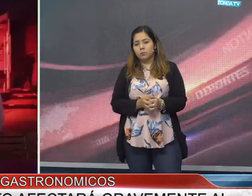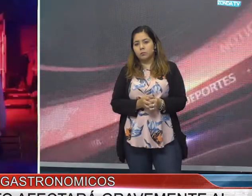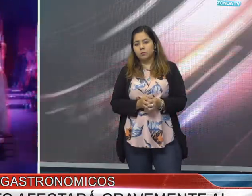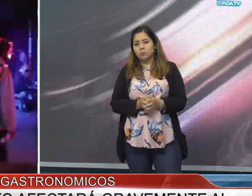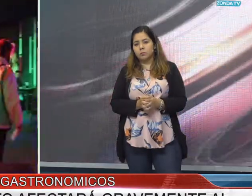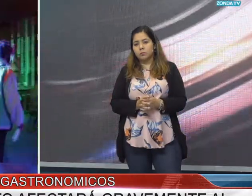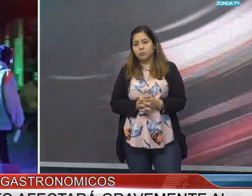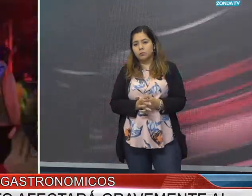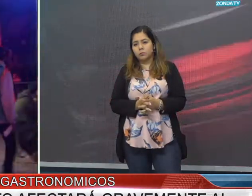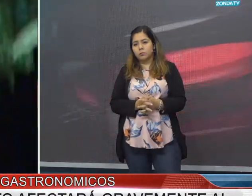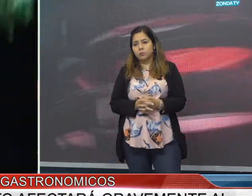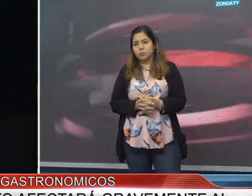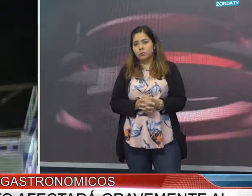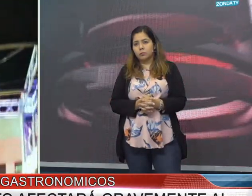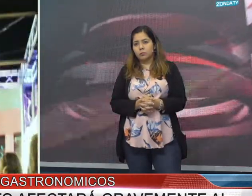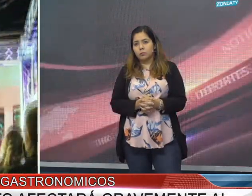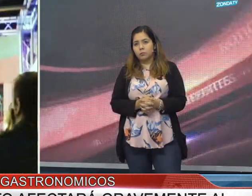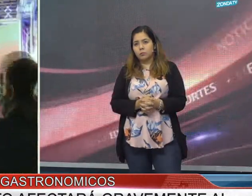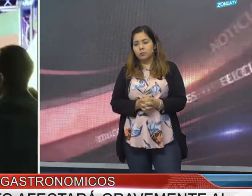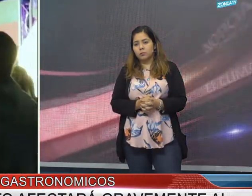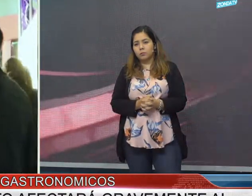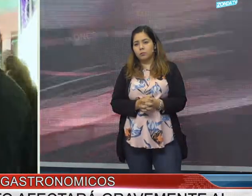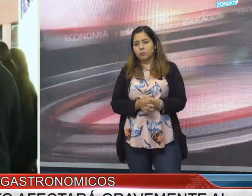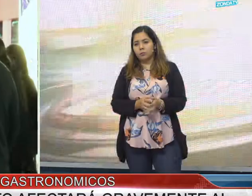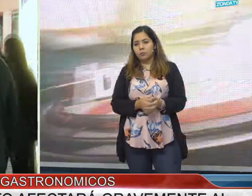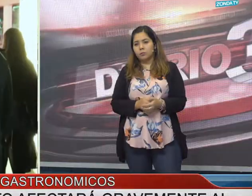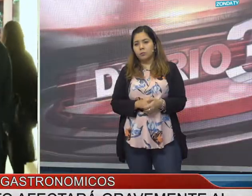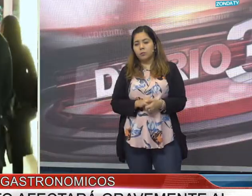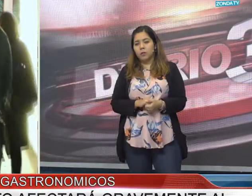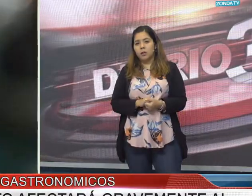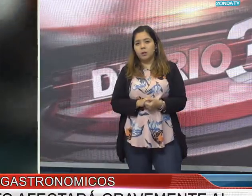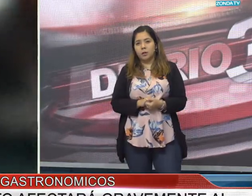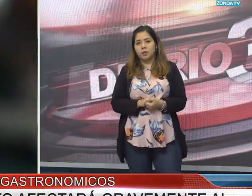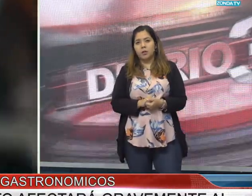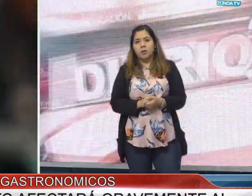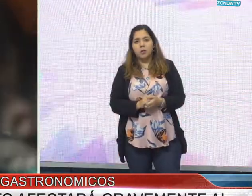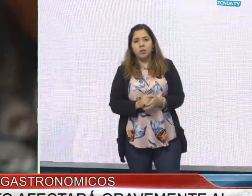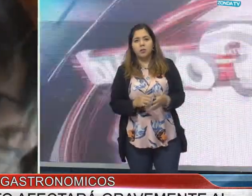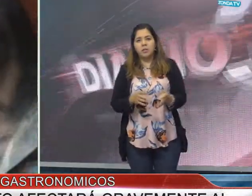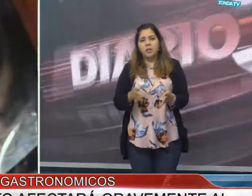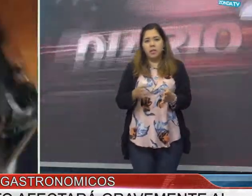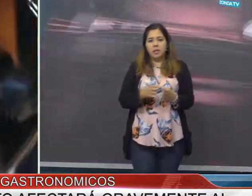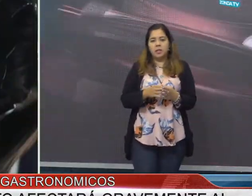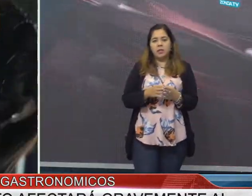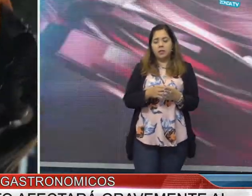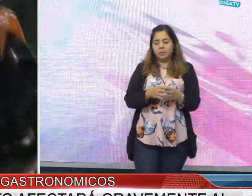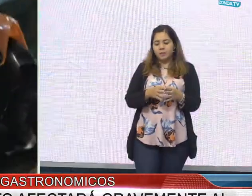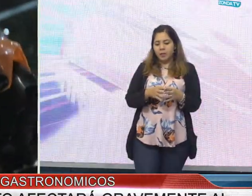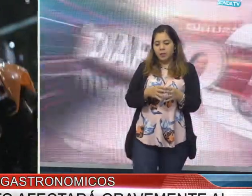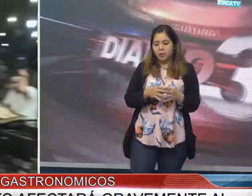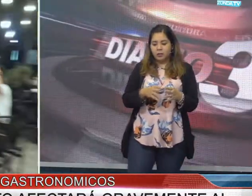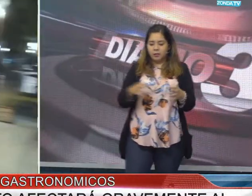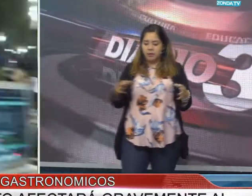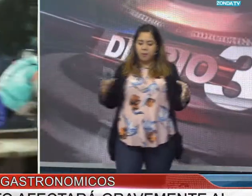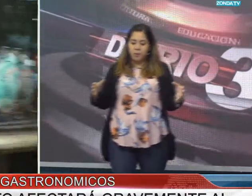declare en medio de emergencia al sector, ya que el sector está bastante desfavorecido, ¿no? Claro. Rubén, y